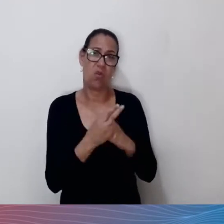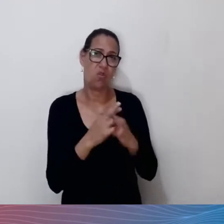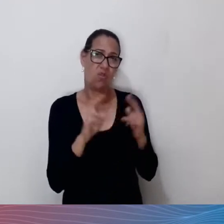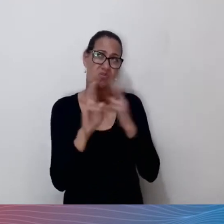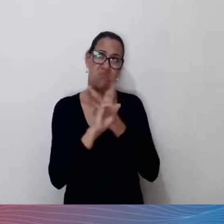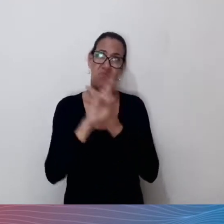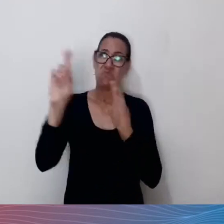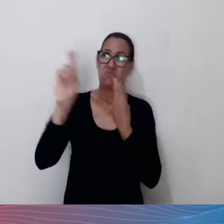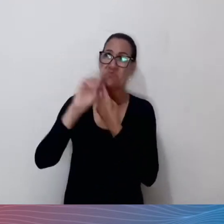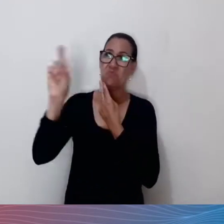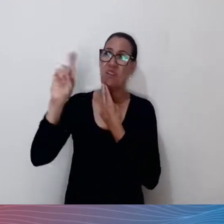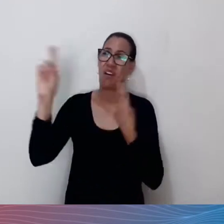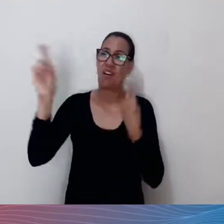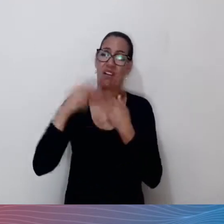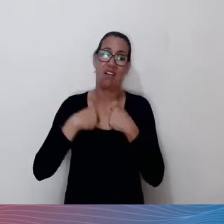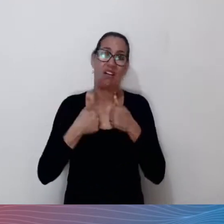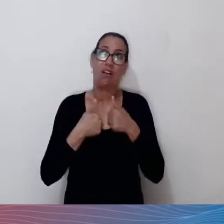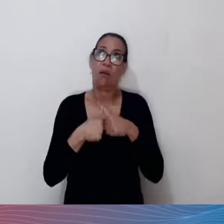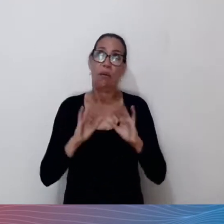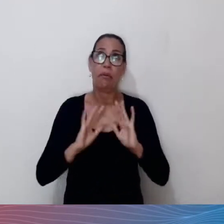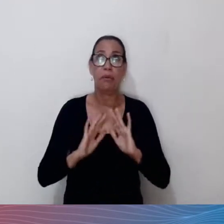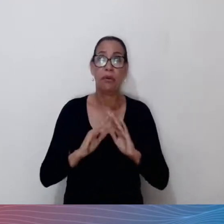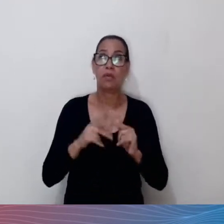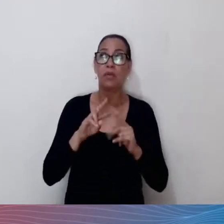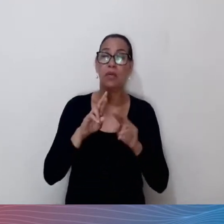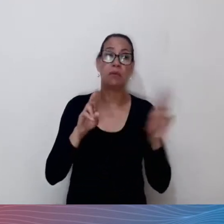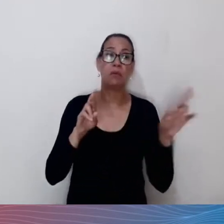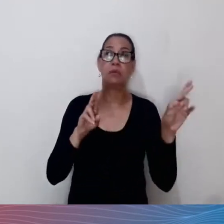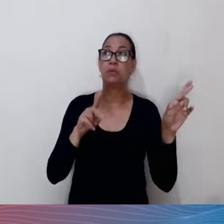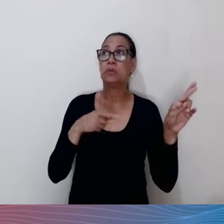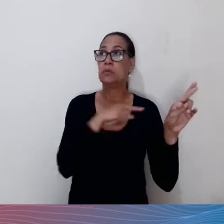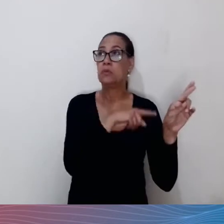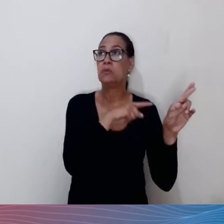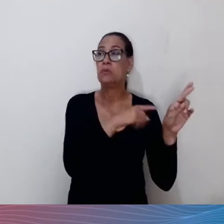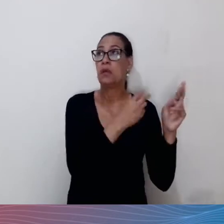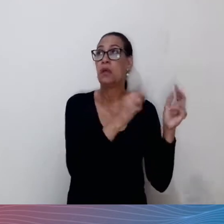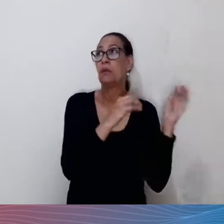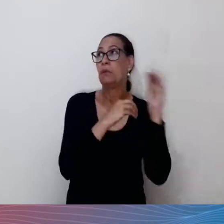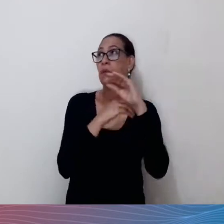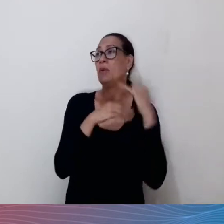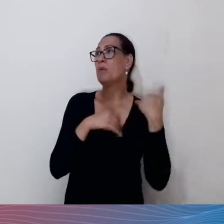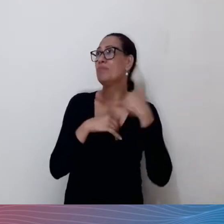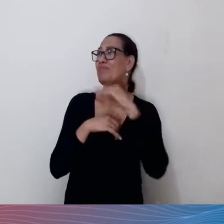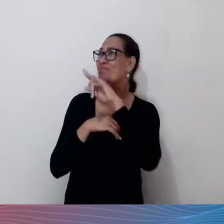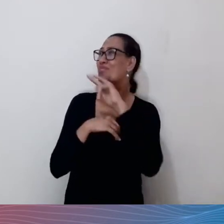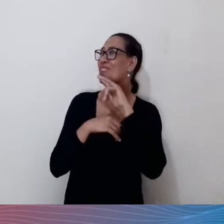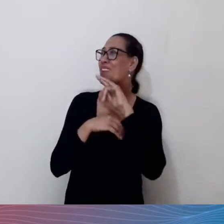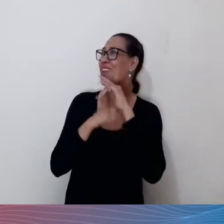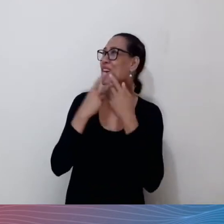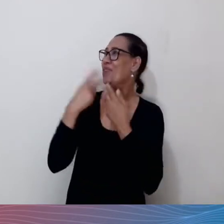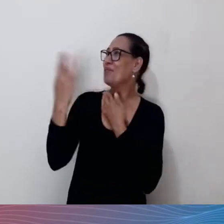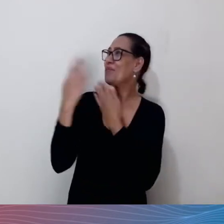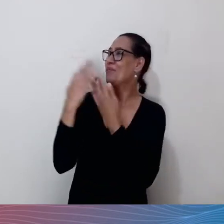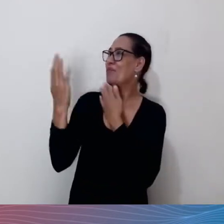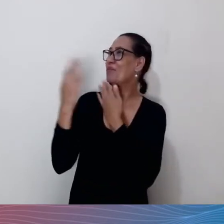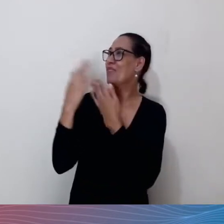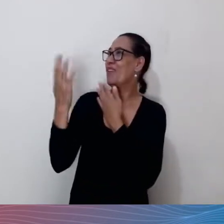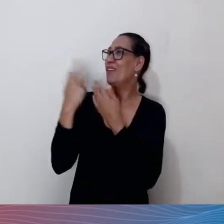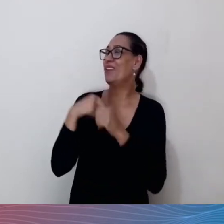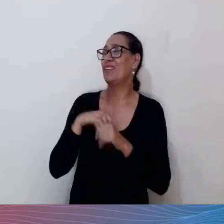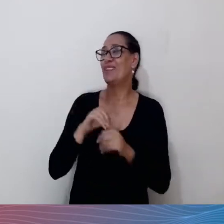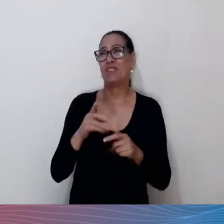céu, né, e não ter problema, porque ele resolveu todos os meus problemas com Deus. Irmão, esse é o conceito geral. Mas